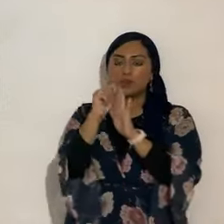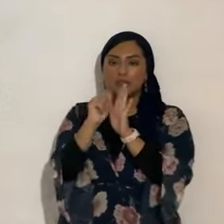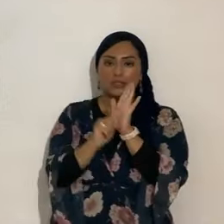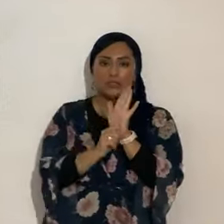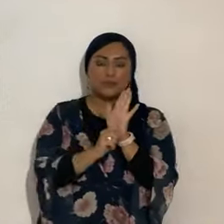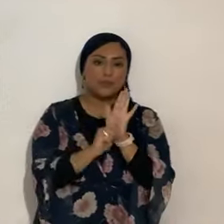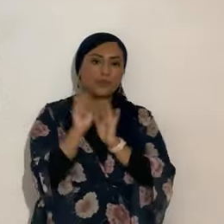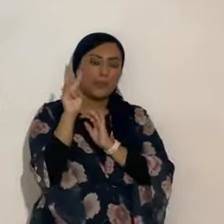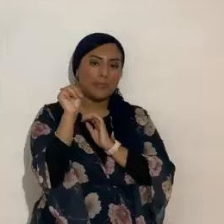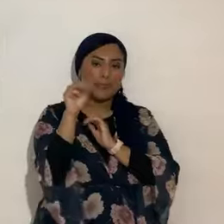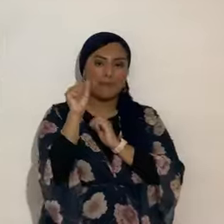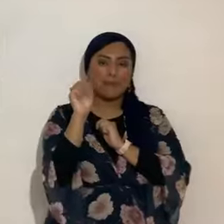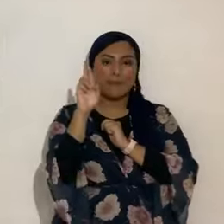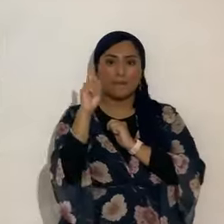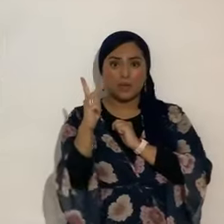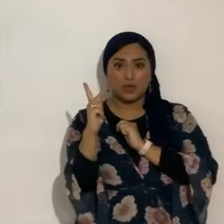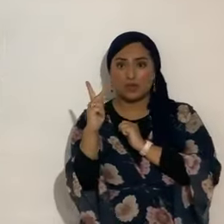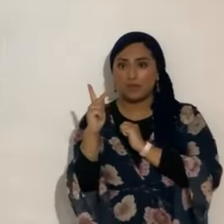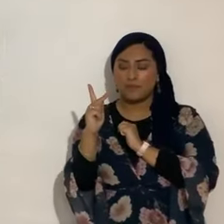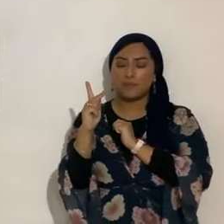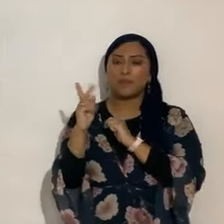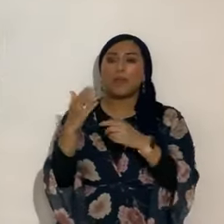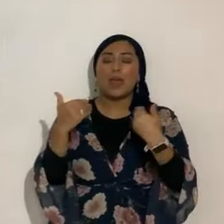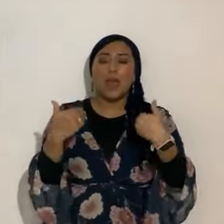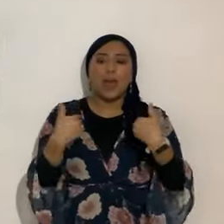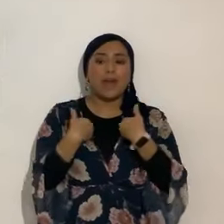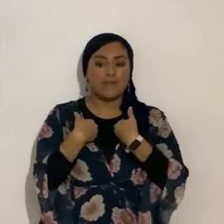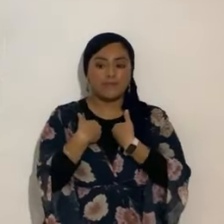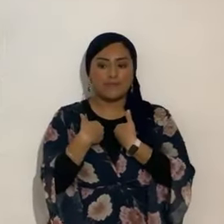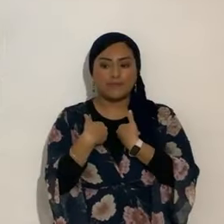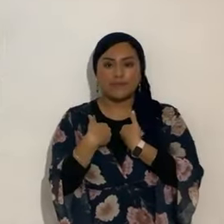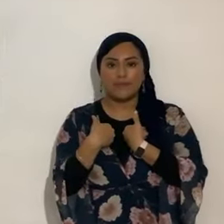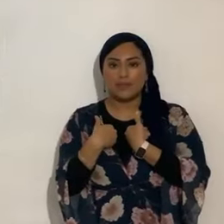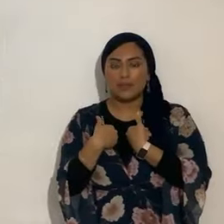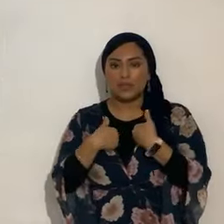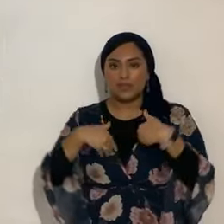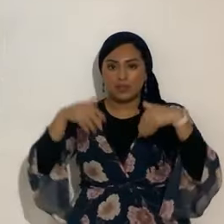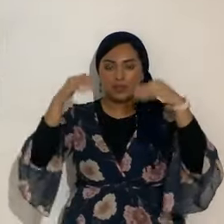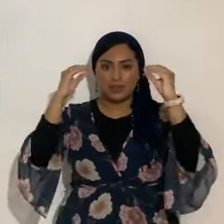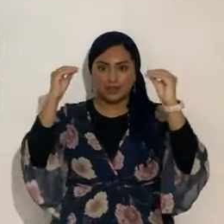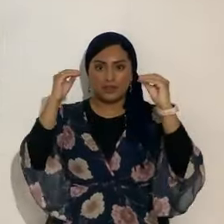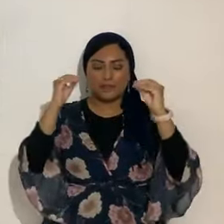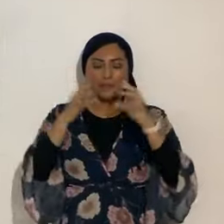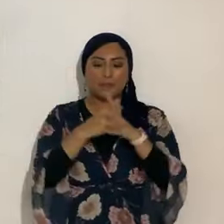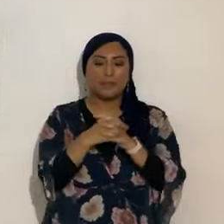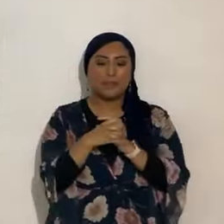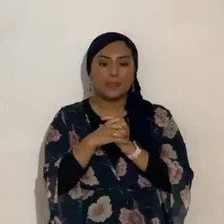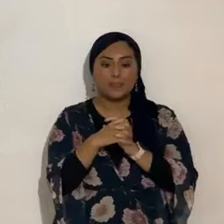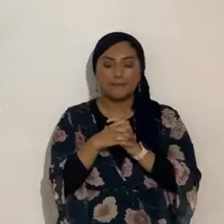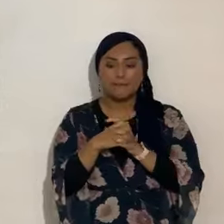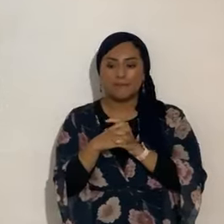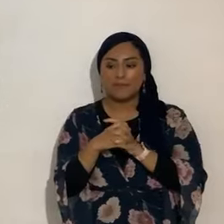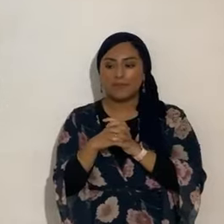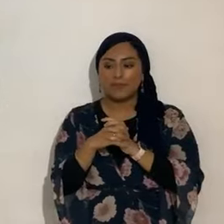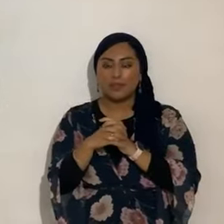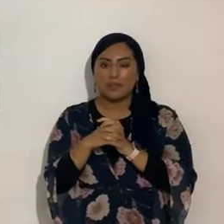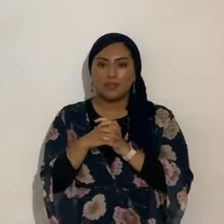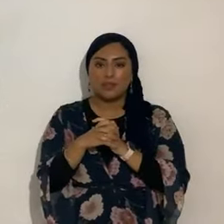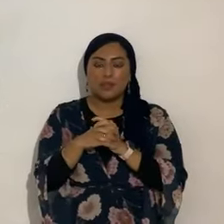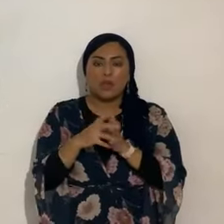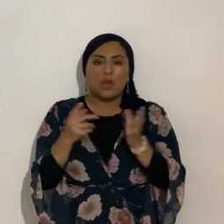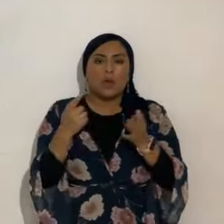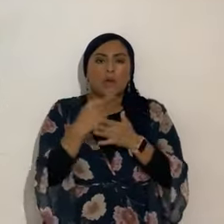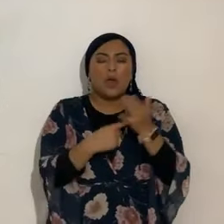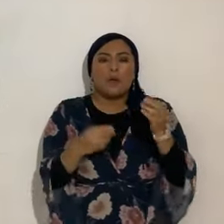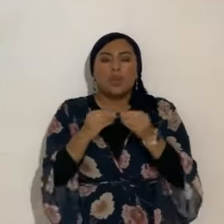Evangelio de Marcos, el libro de Marcos, tenemos ya lo ministré, está ministrado en este mismo canal, sobre el paralítico. ¿Qué es más